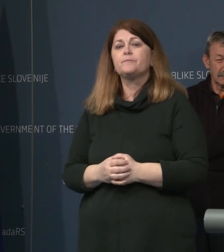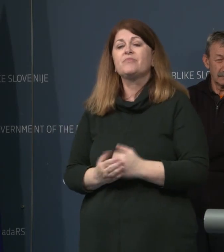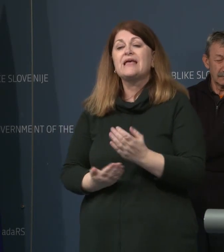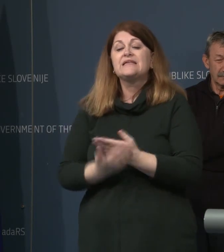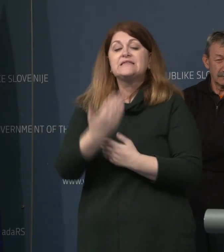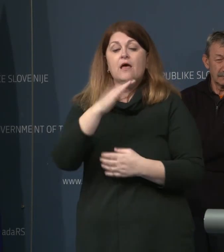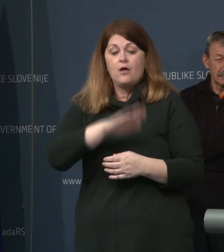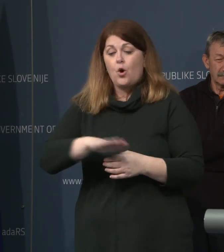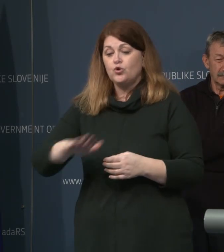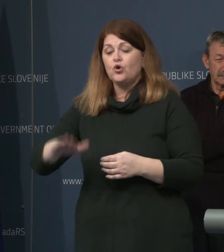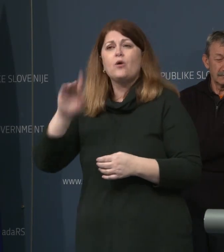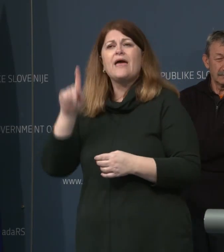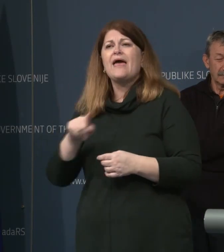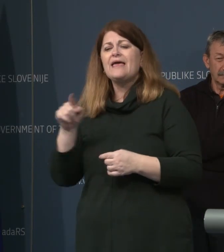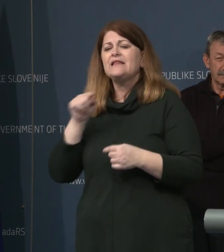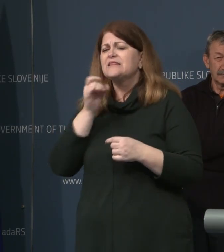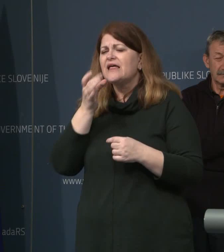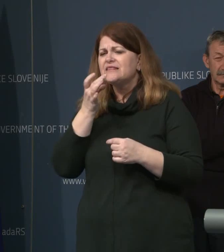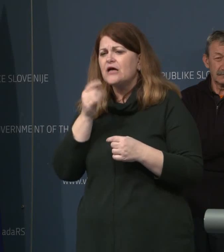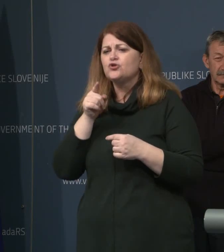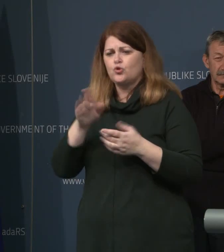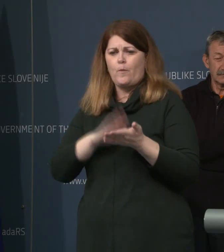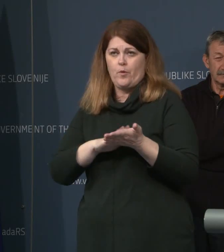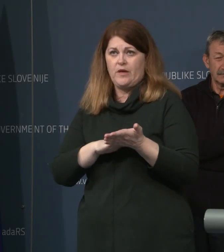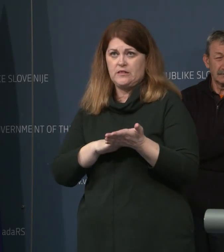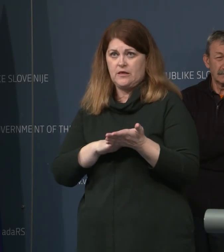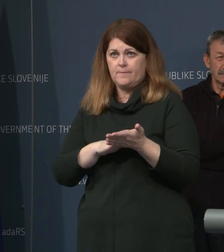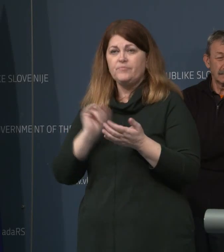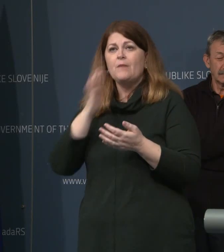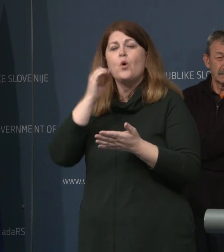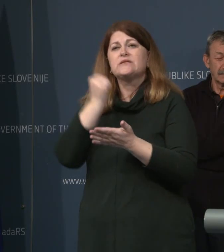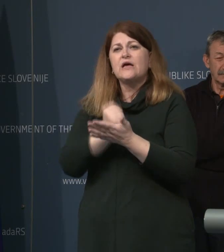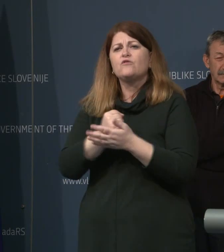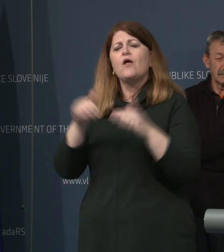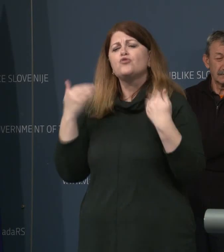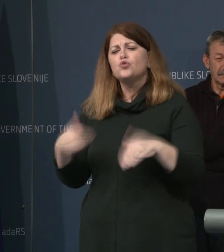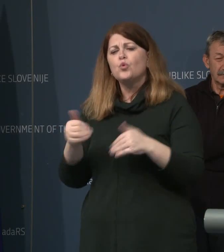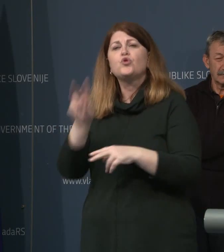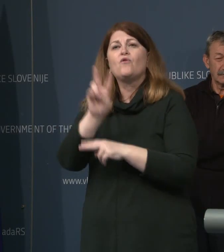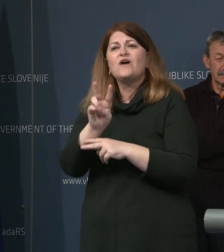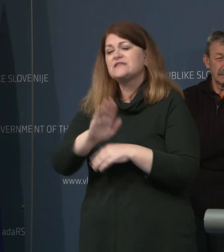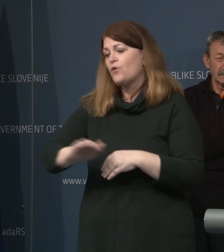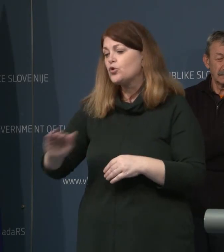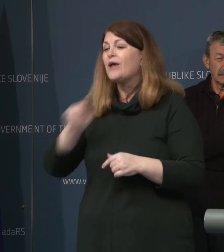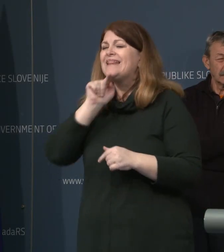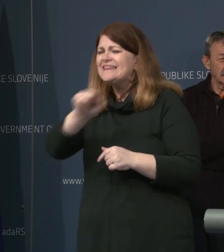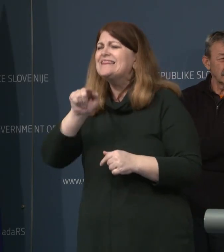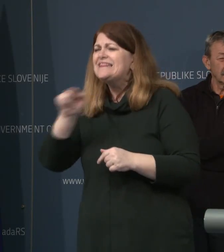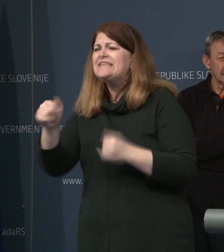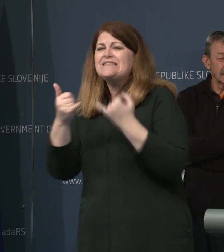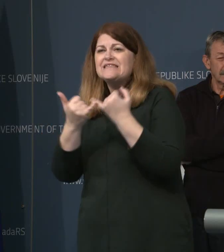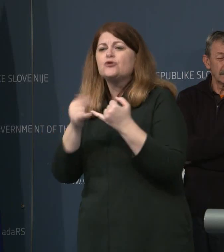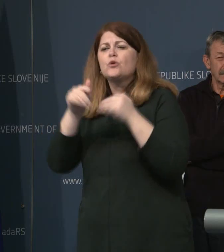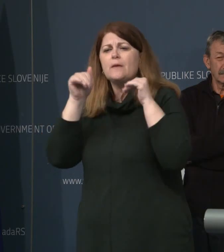za otroke in sicer natančno to pomeni, da bo zagotovljeno nujno varstvo otrok tistih staršev,